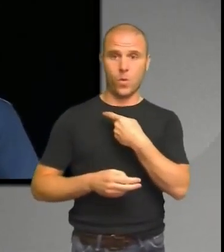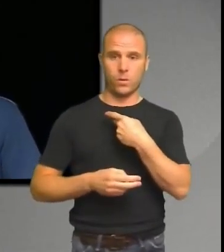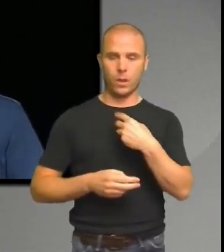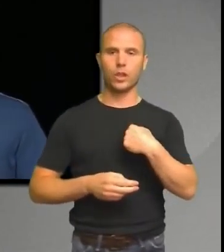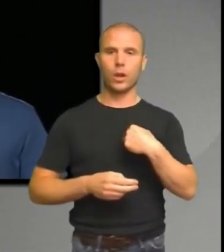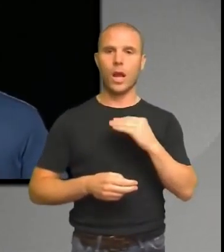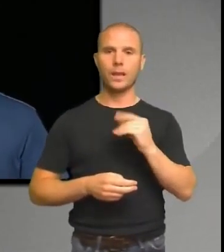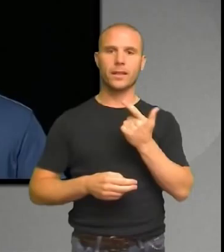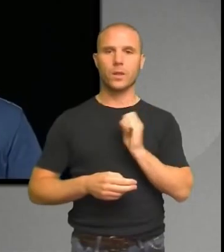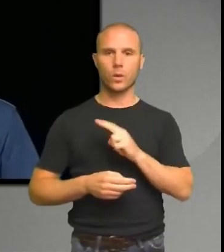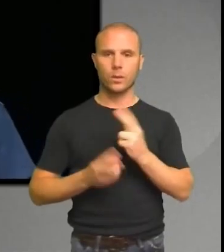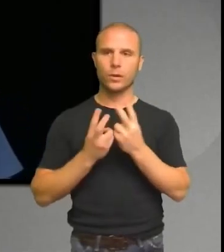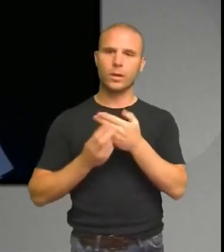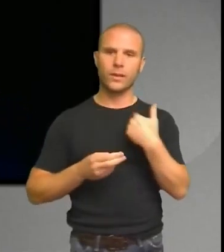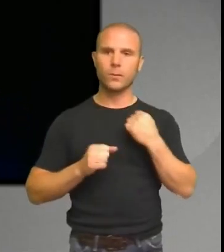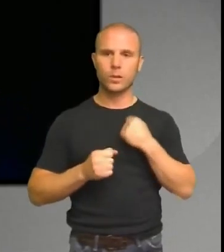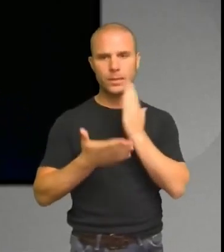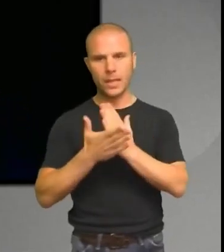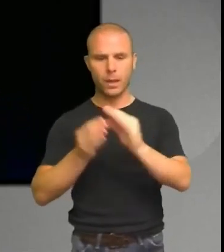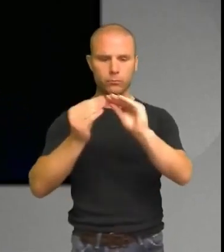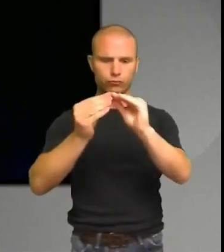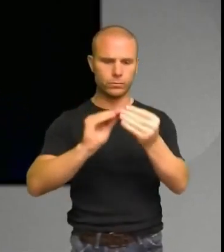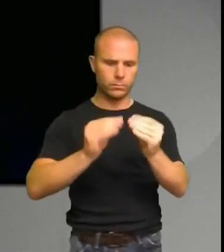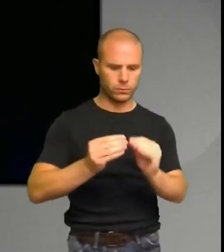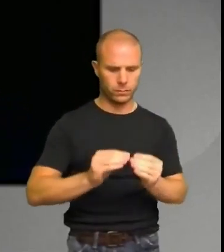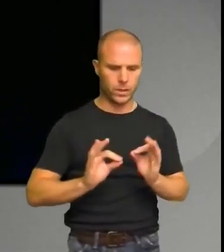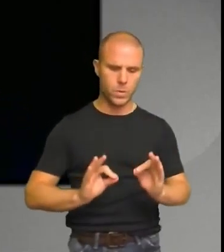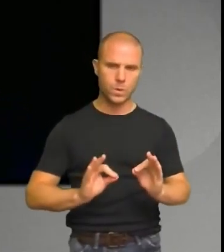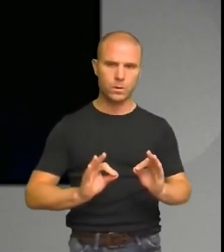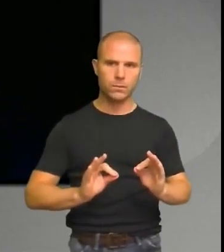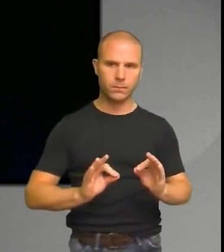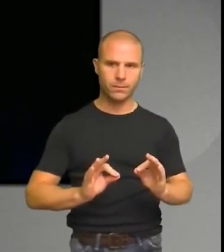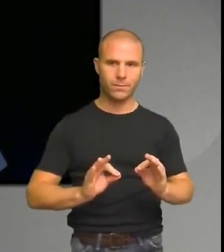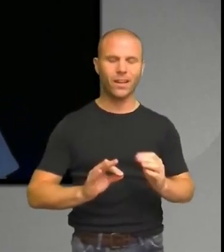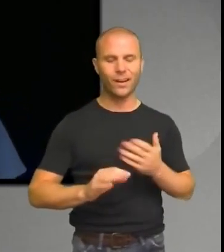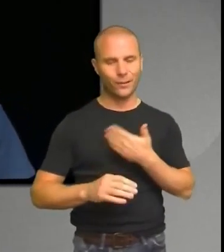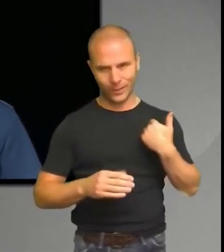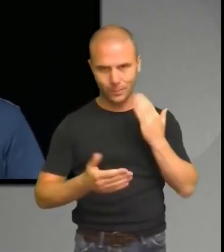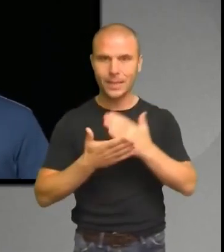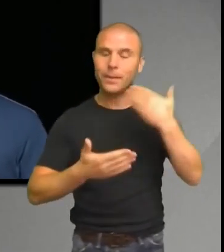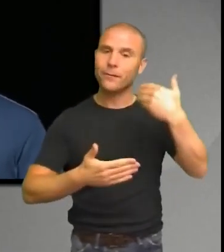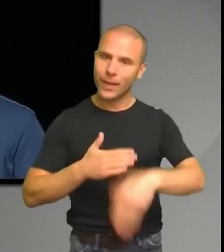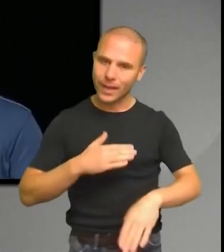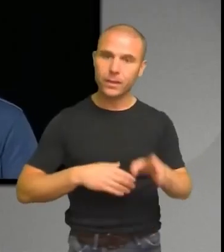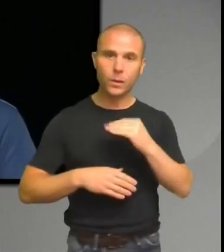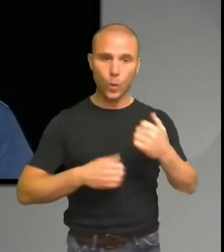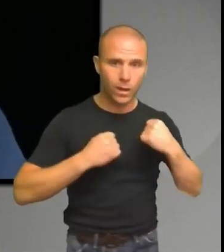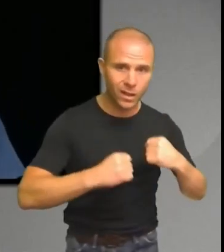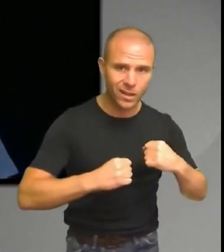bestämma. Vart vi ville ha allting. Och, ja, efter vi hade bestämt det. Så var det inte heller bara